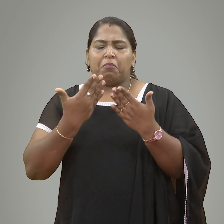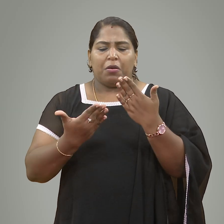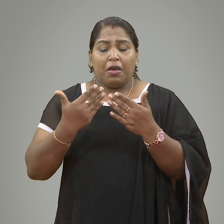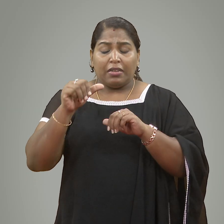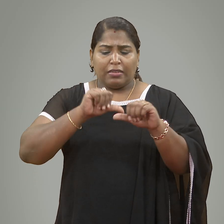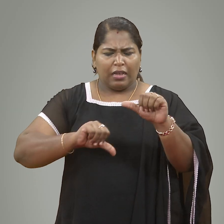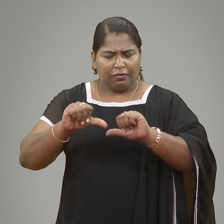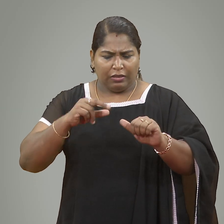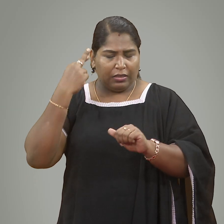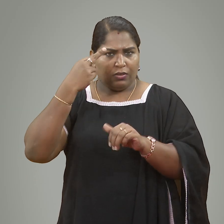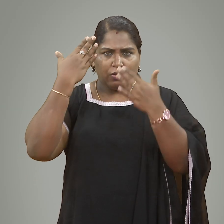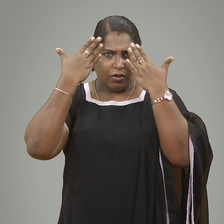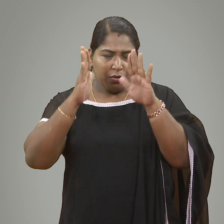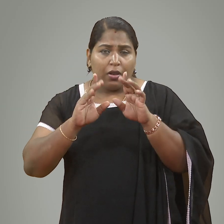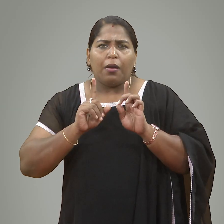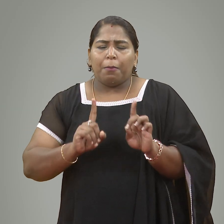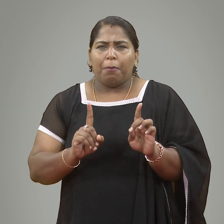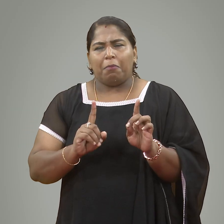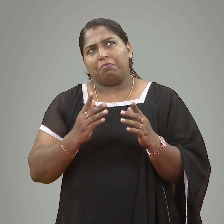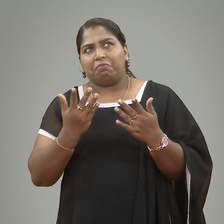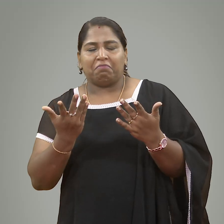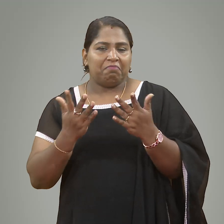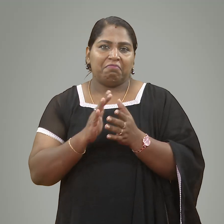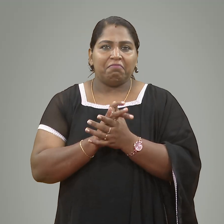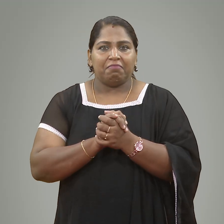അതിന്റെ സയന്റിഫിക് റീസൺ ഒന്നും അറിയത്തില്ല. പക്ഷേ